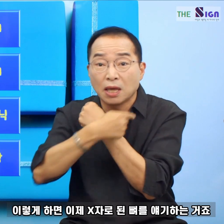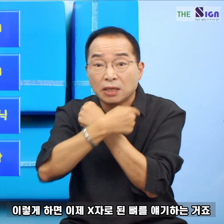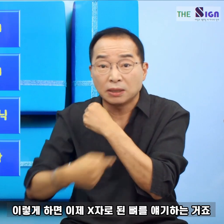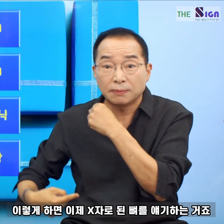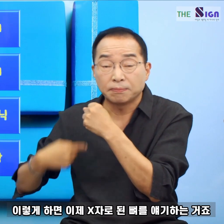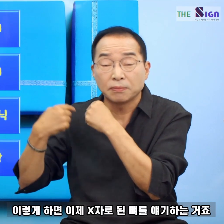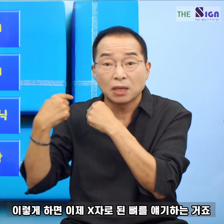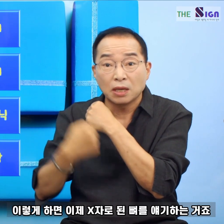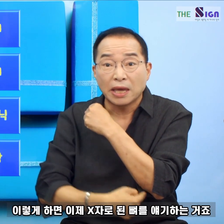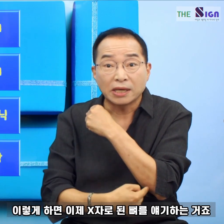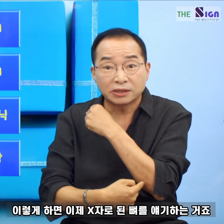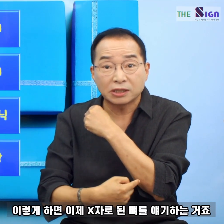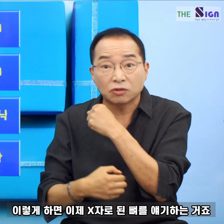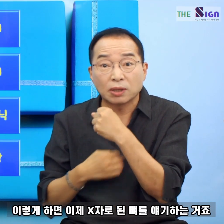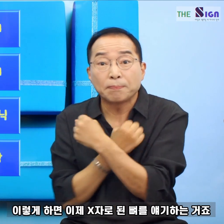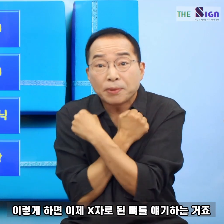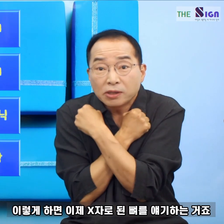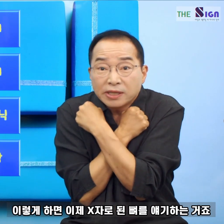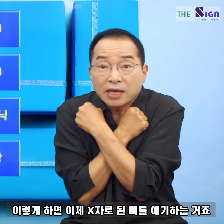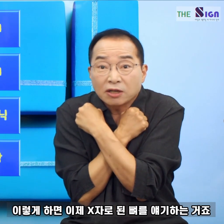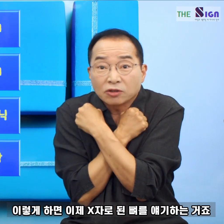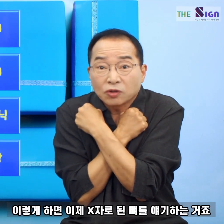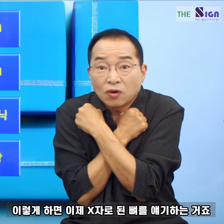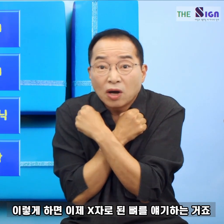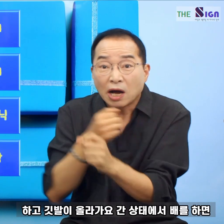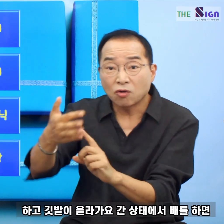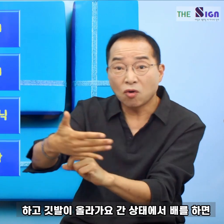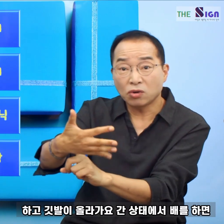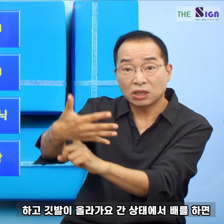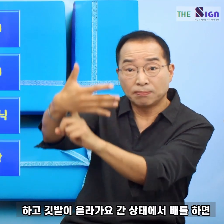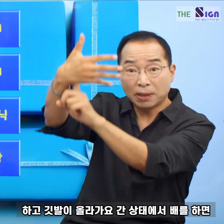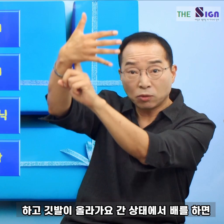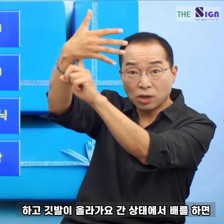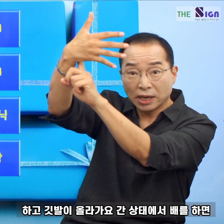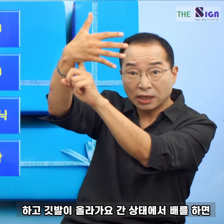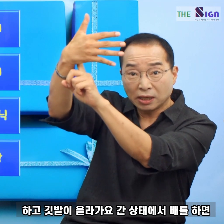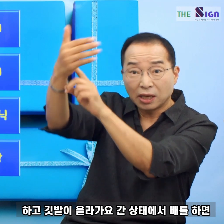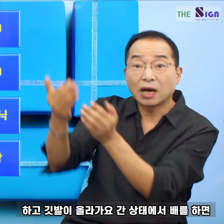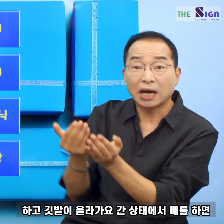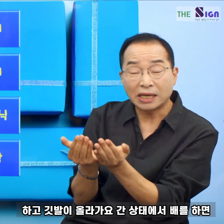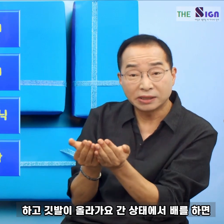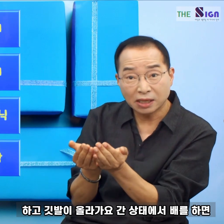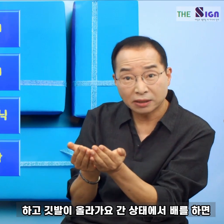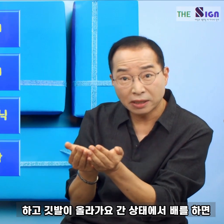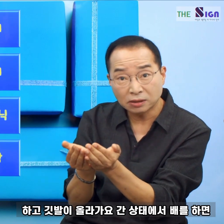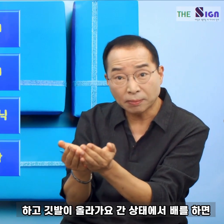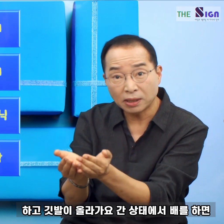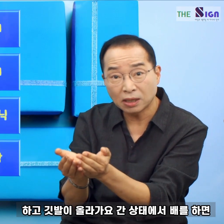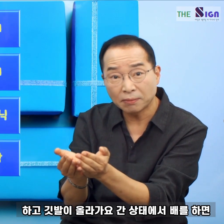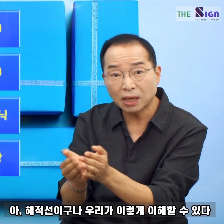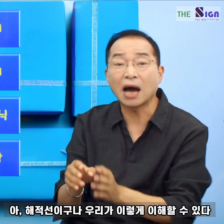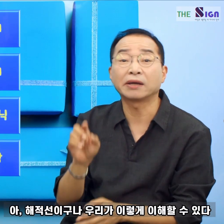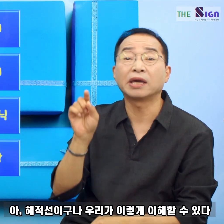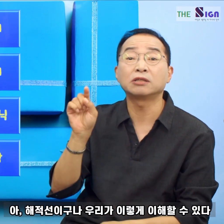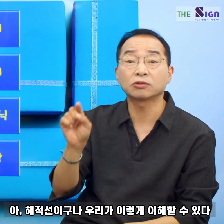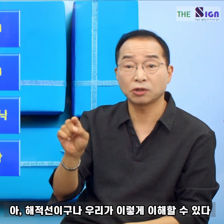이 X자로 된 뼈를 얘기하는 거죠. 하고 깃발이 올라간 상태에서 배를 하면